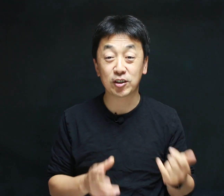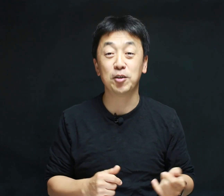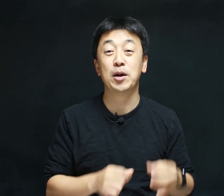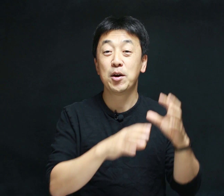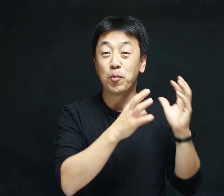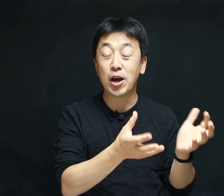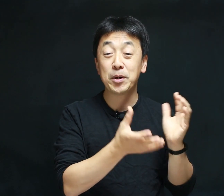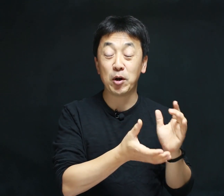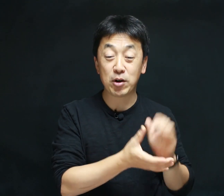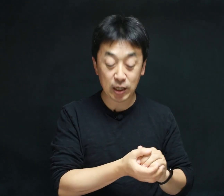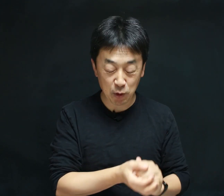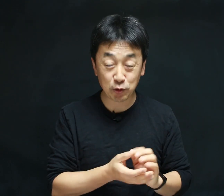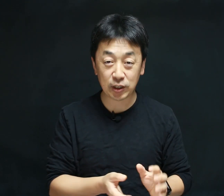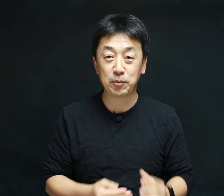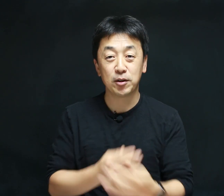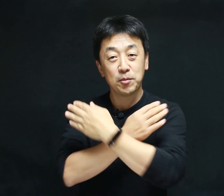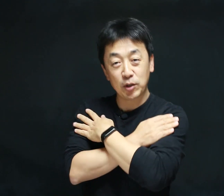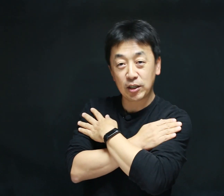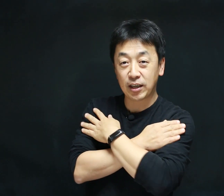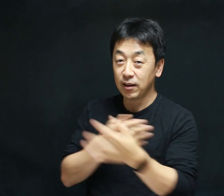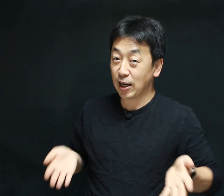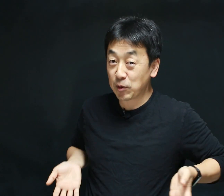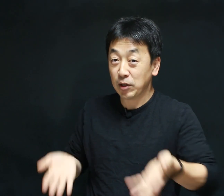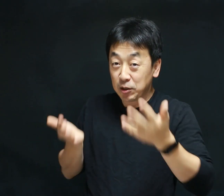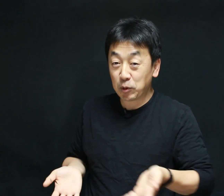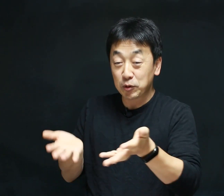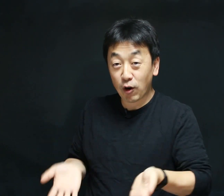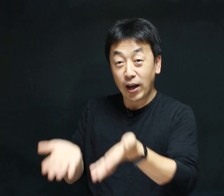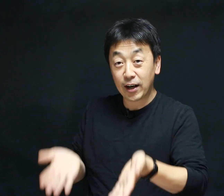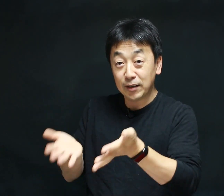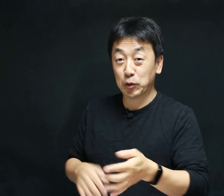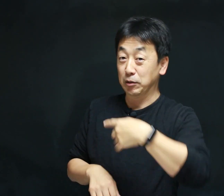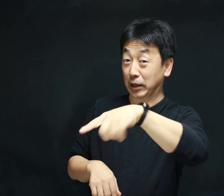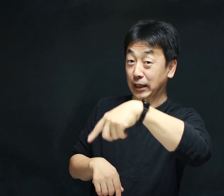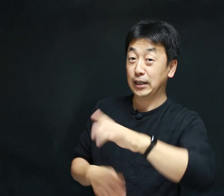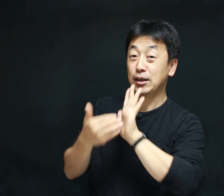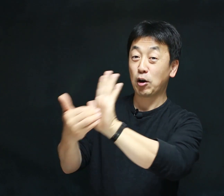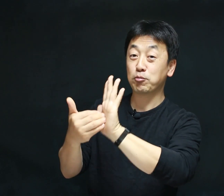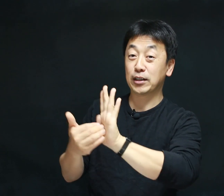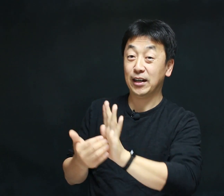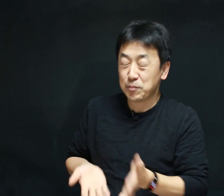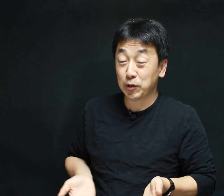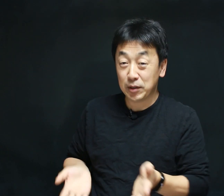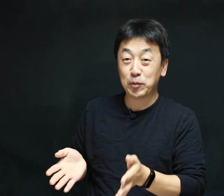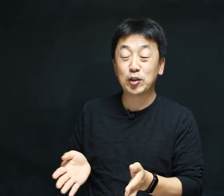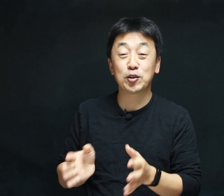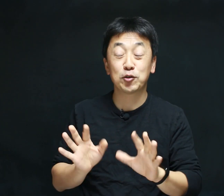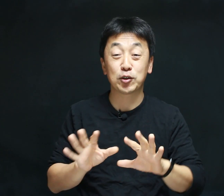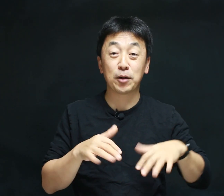것처럼 모양만 명확하게 외우고 있다면 뭐 이렇게 아니면 뭐 너 하라 뭐 아니면 가다 거부하다 뭐 이런 식으로 내가